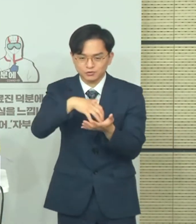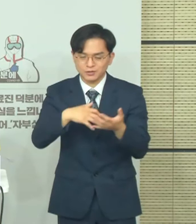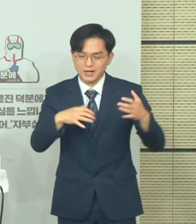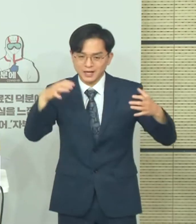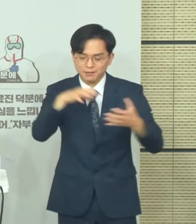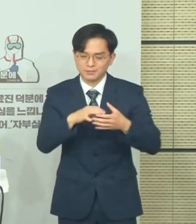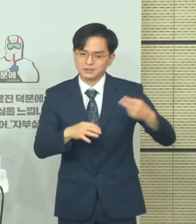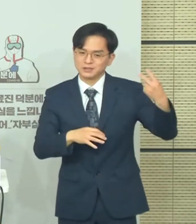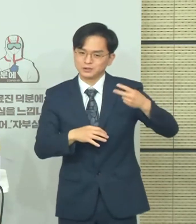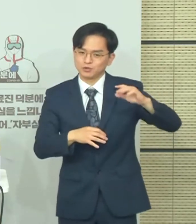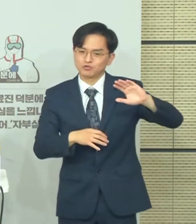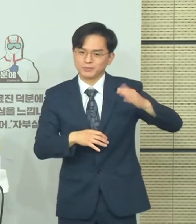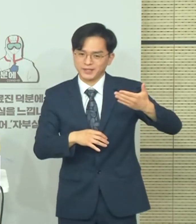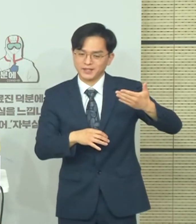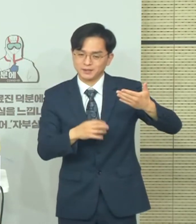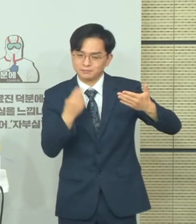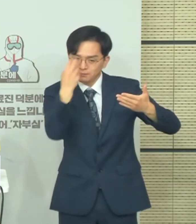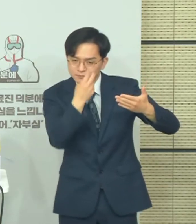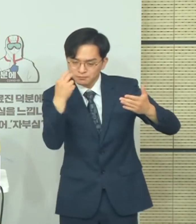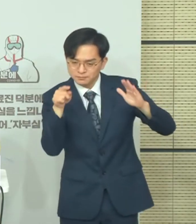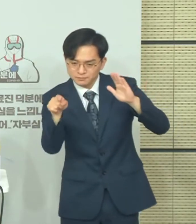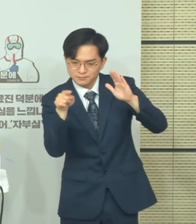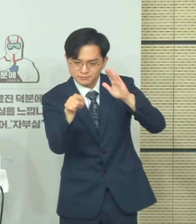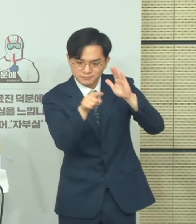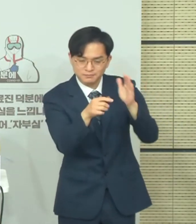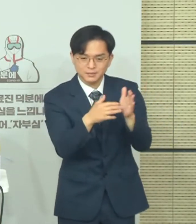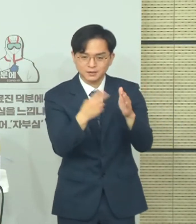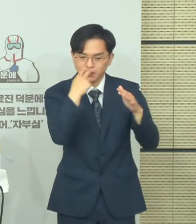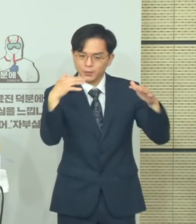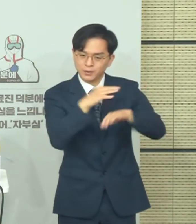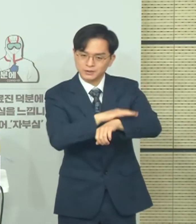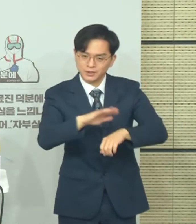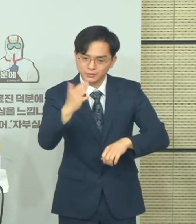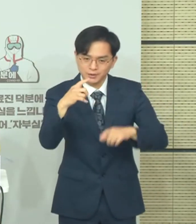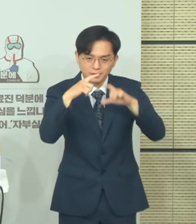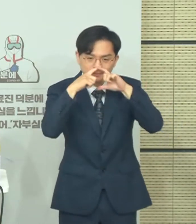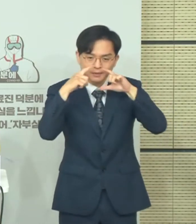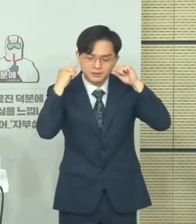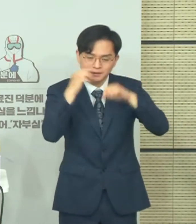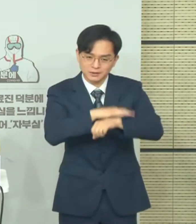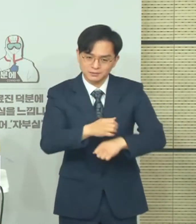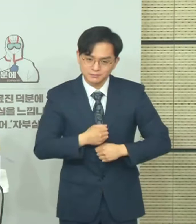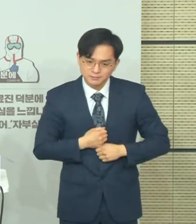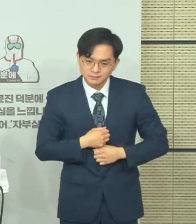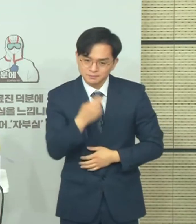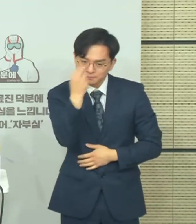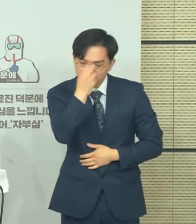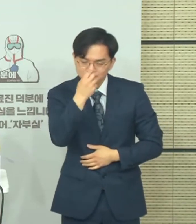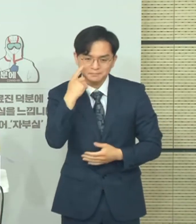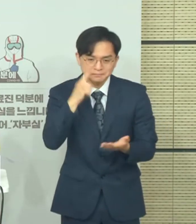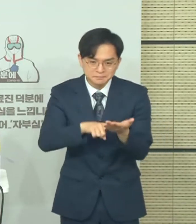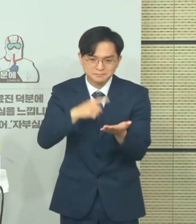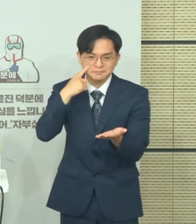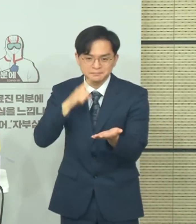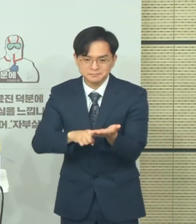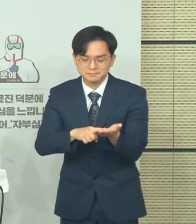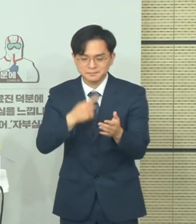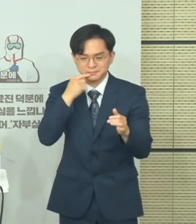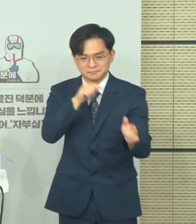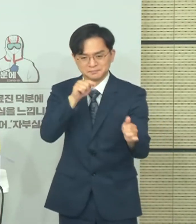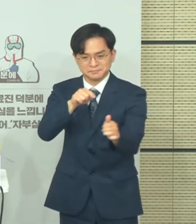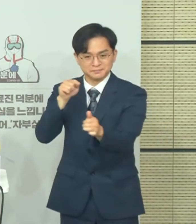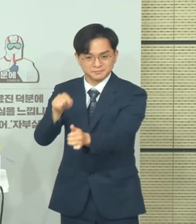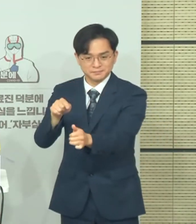주도 점검을 실시하여 환기 마스크 착용 미 없던 개선사항을 발견하였습니다 또한